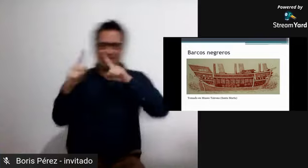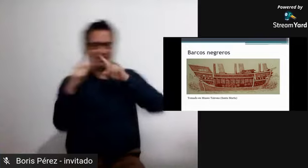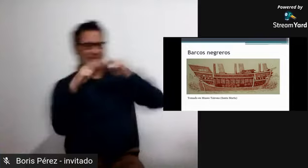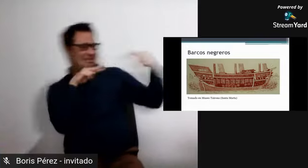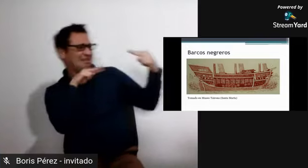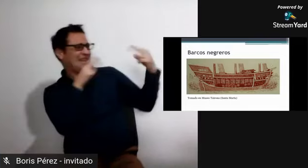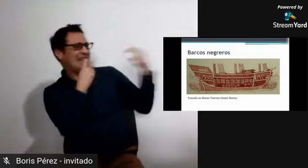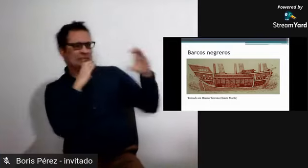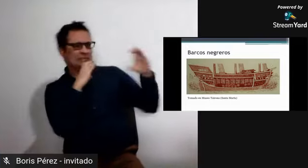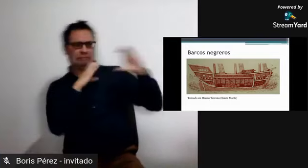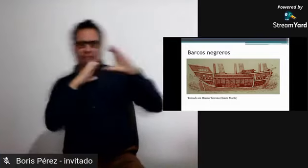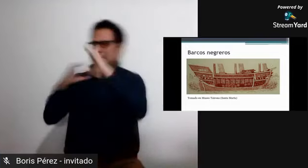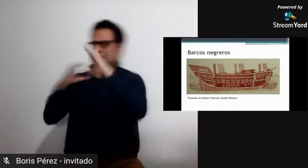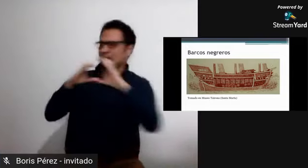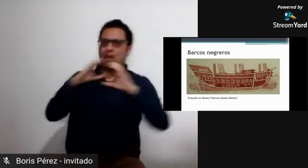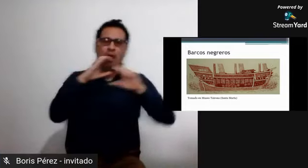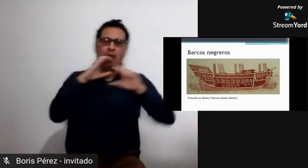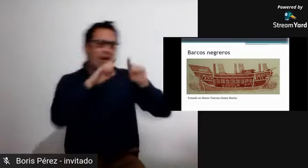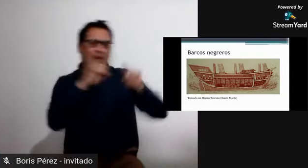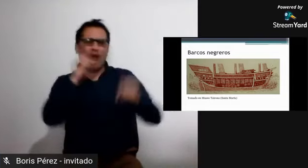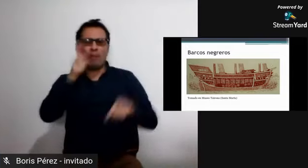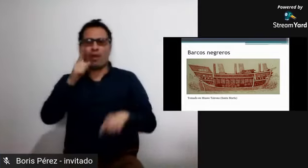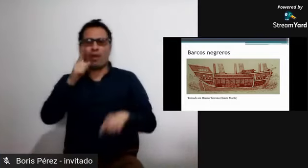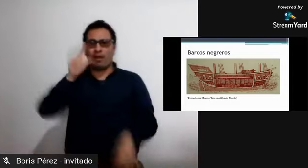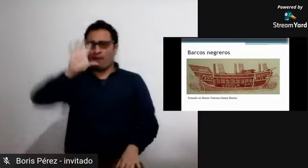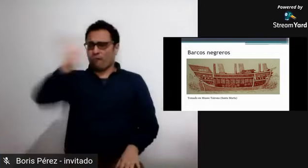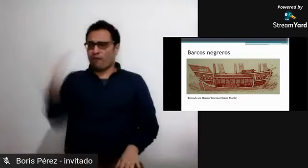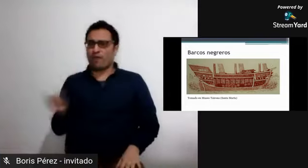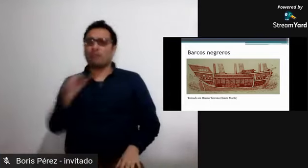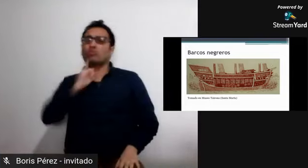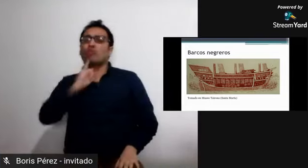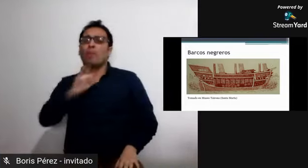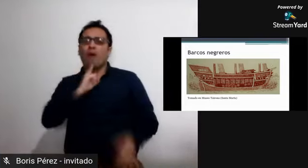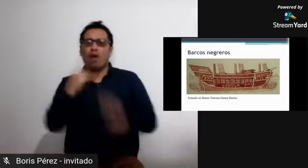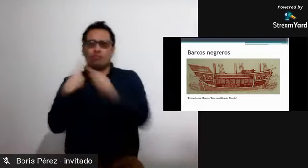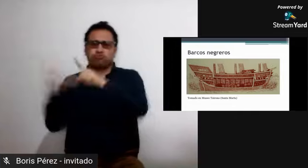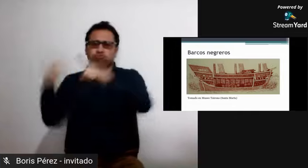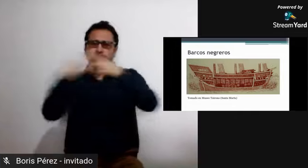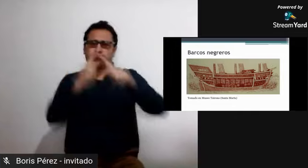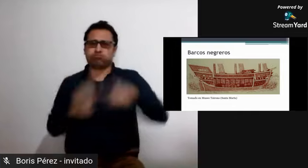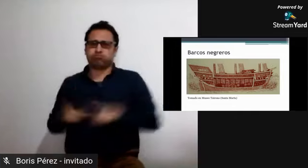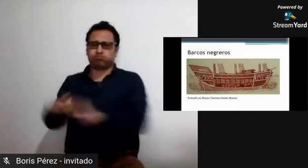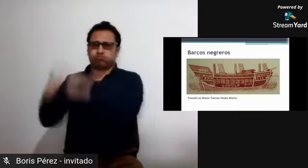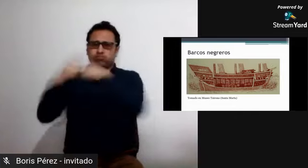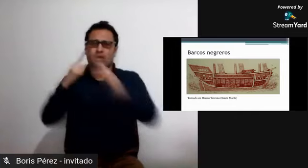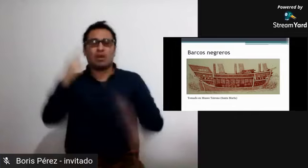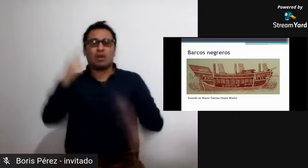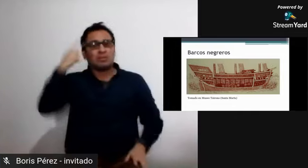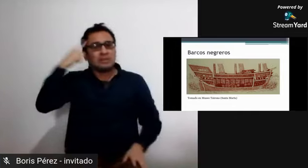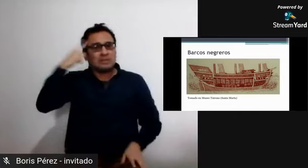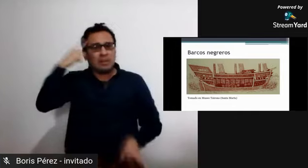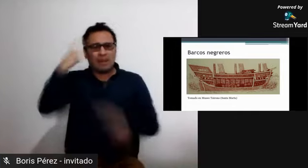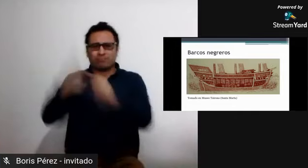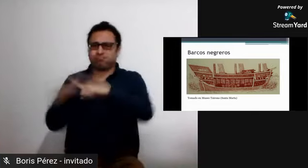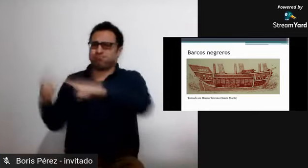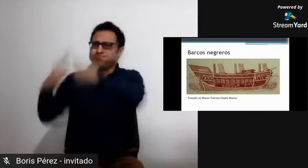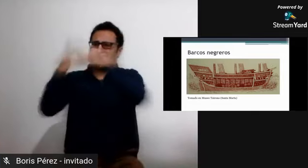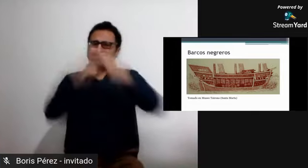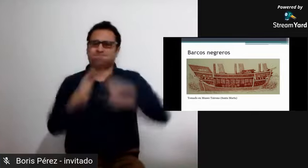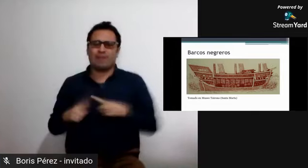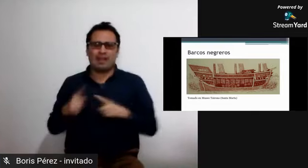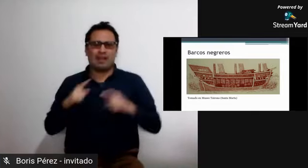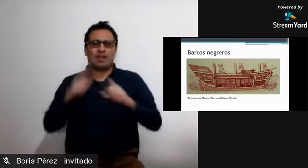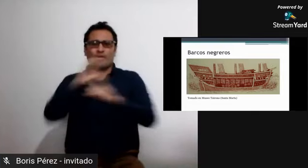imagínense lo complejo que debió de ser esa situación ya que no todos hablaban la misma lengua y